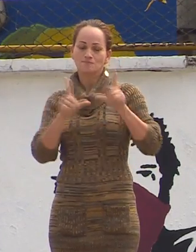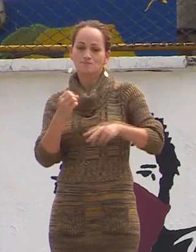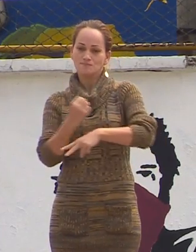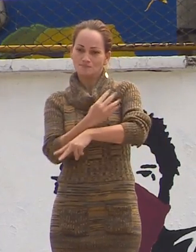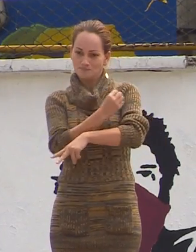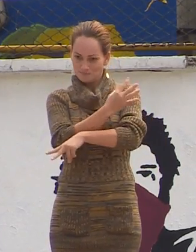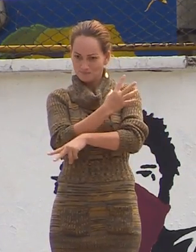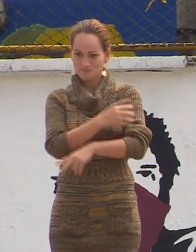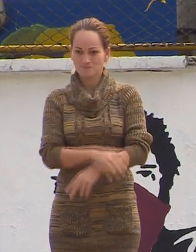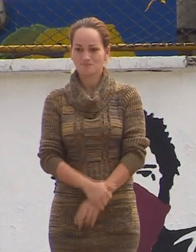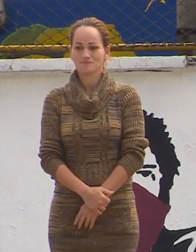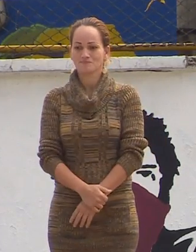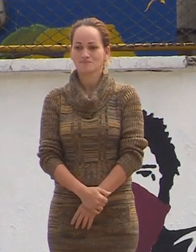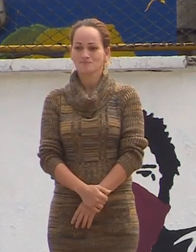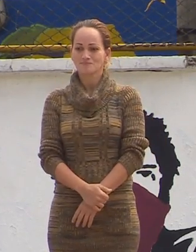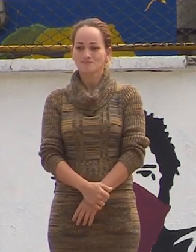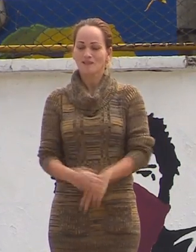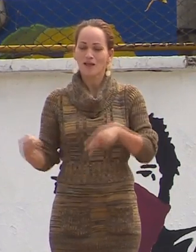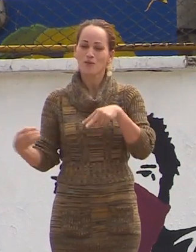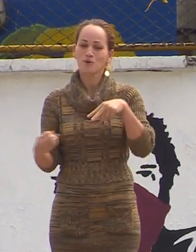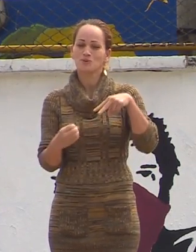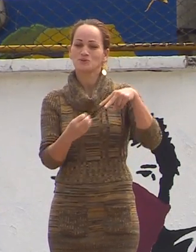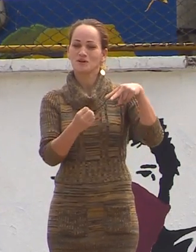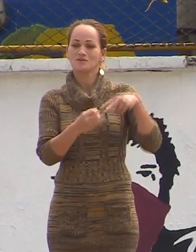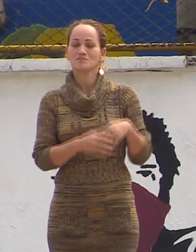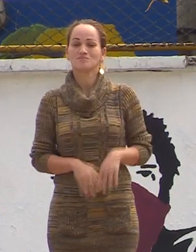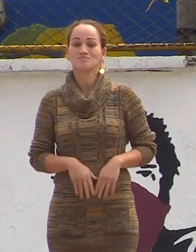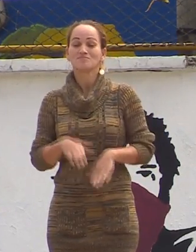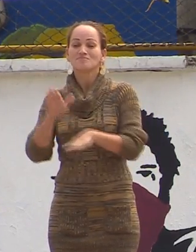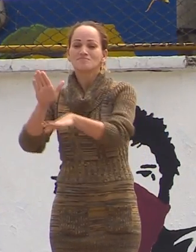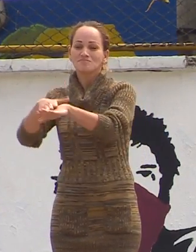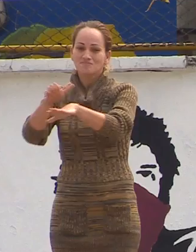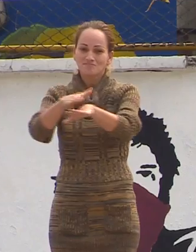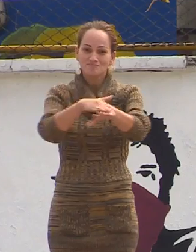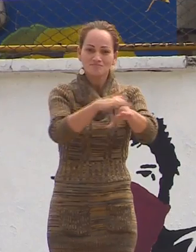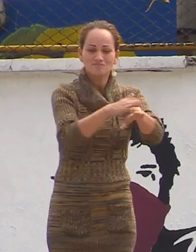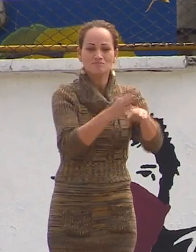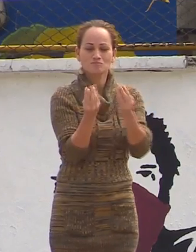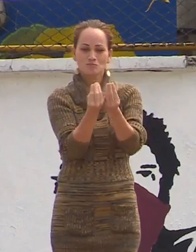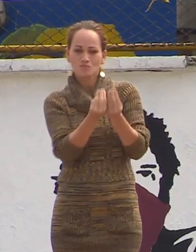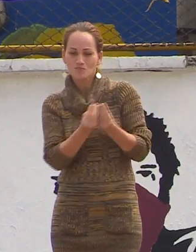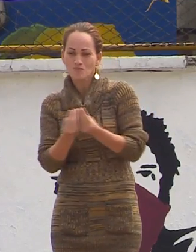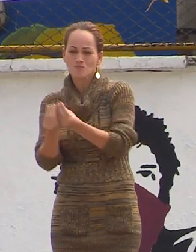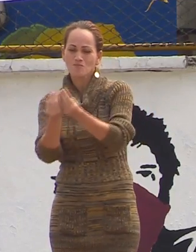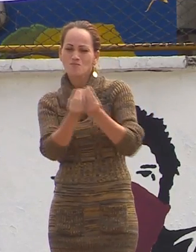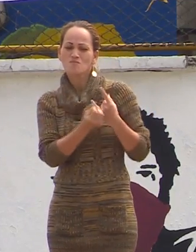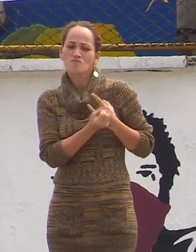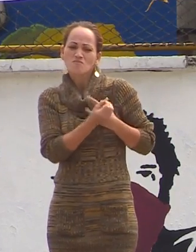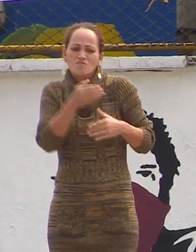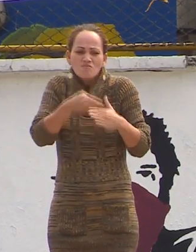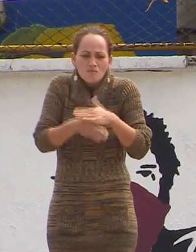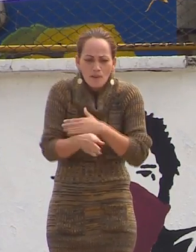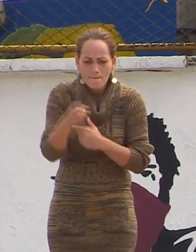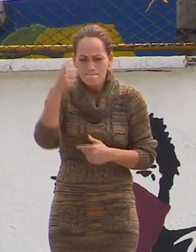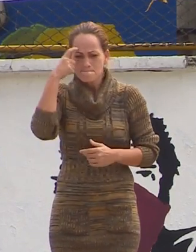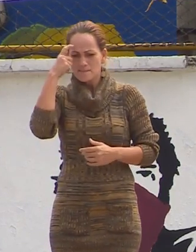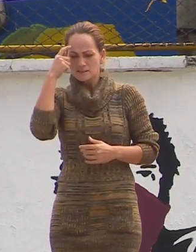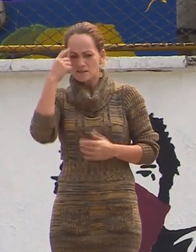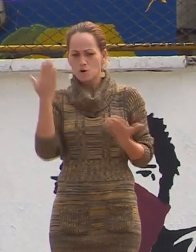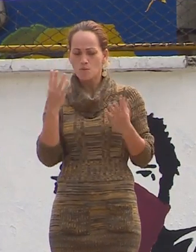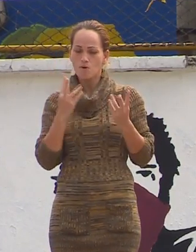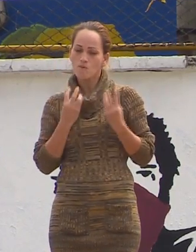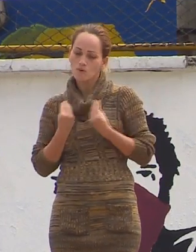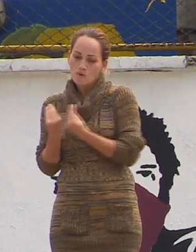Por eso, invitamos a toda la comunidad universitaria a pensar en la